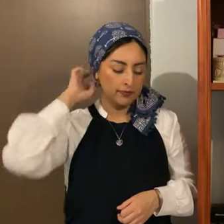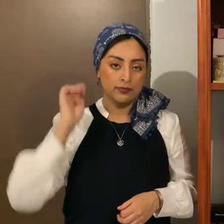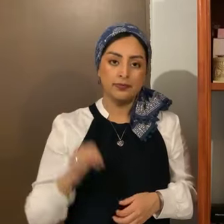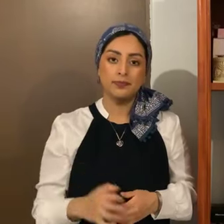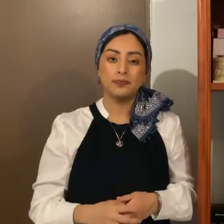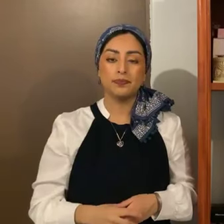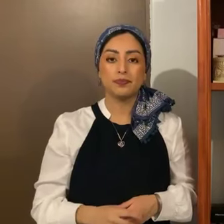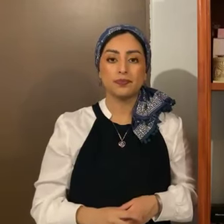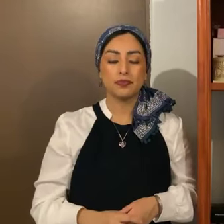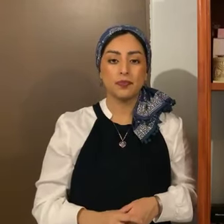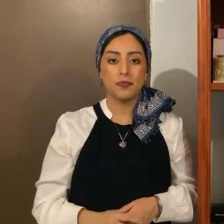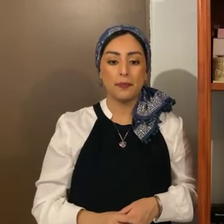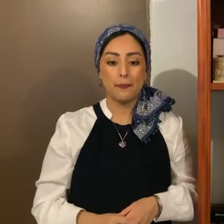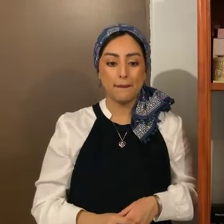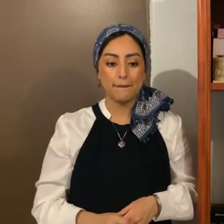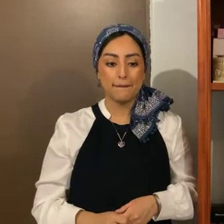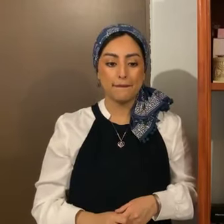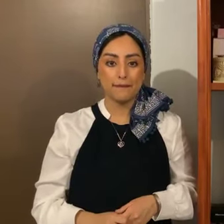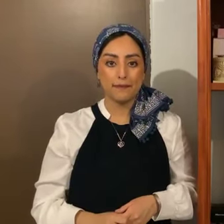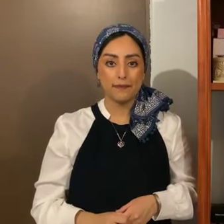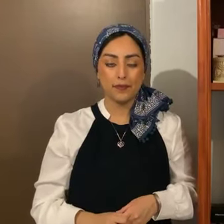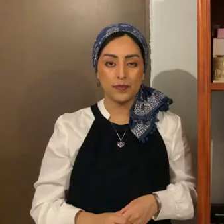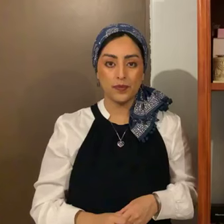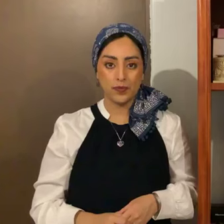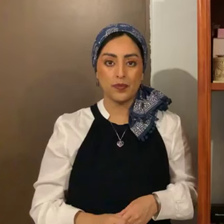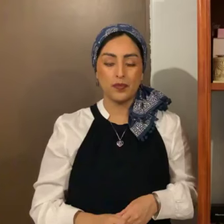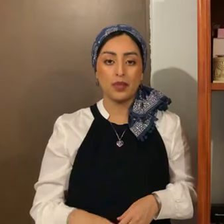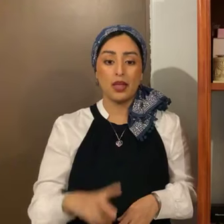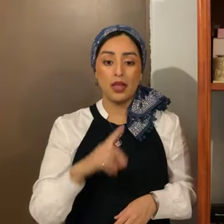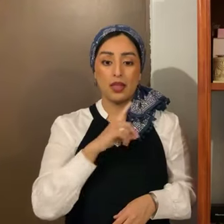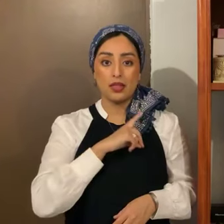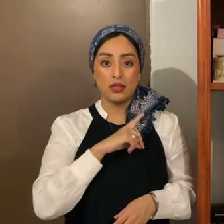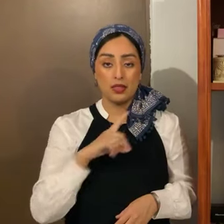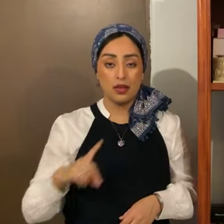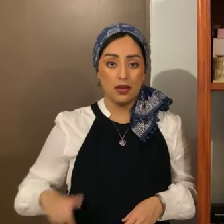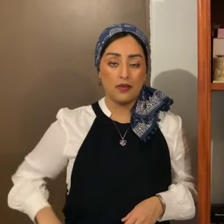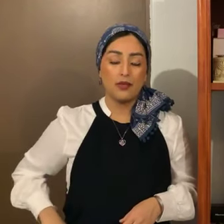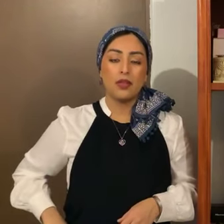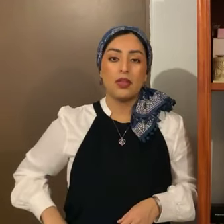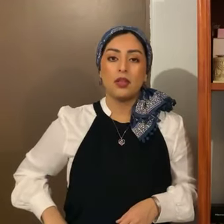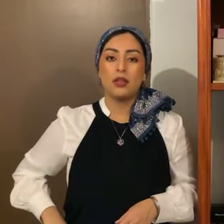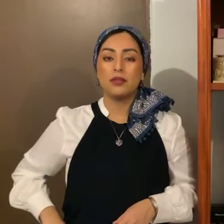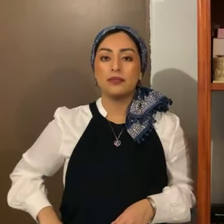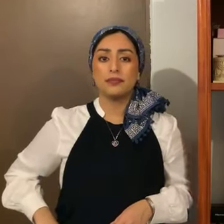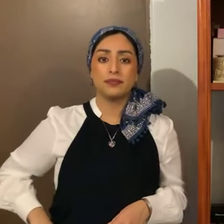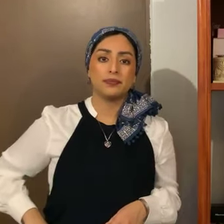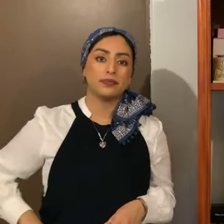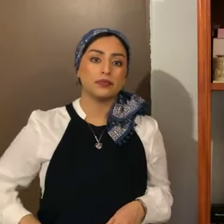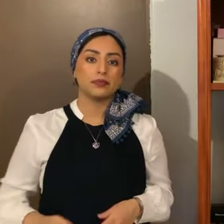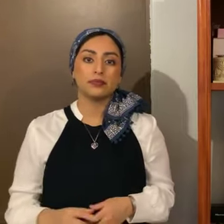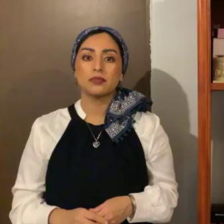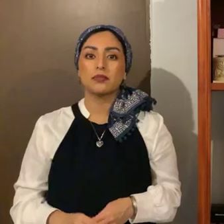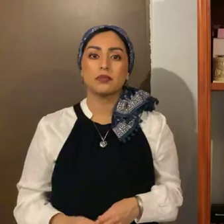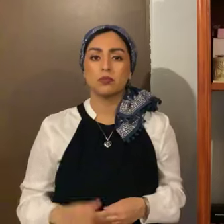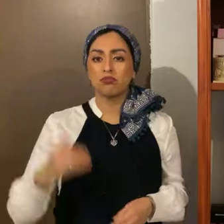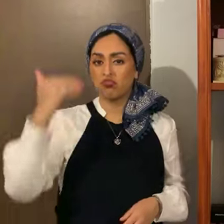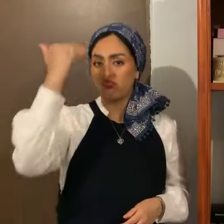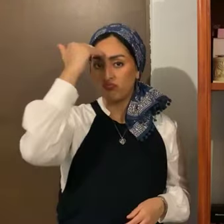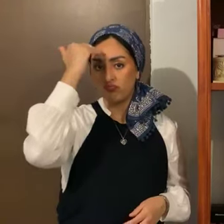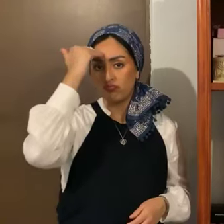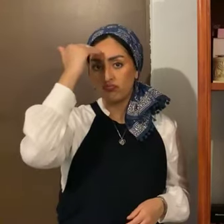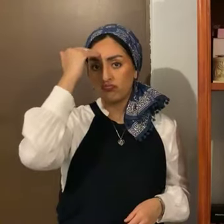de confianza que el rey David hace acerca